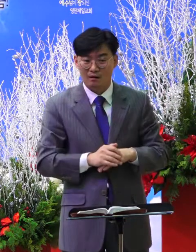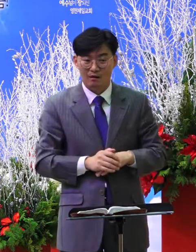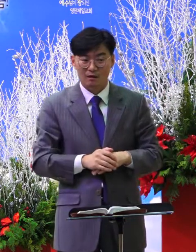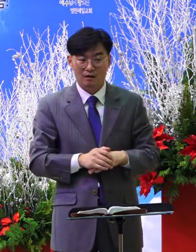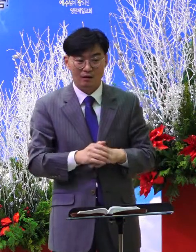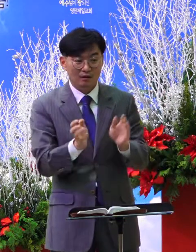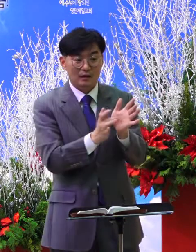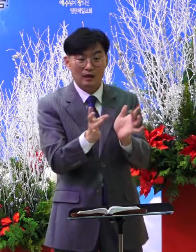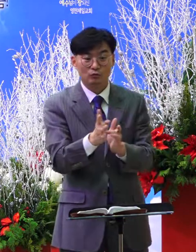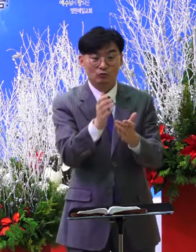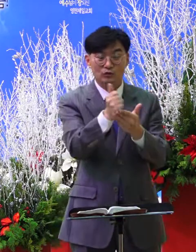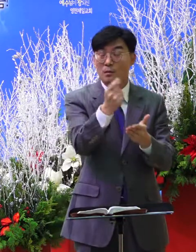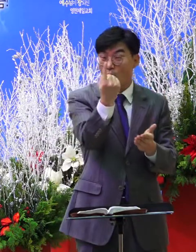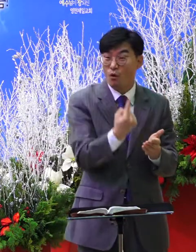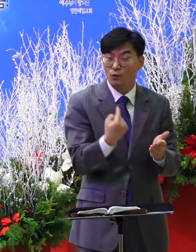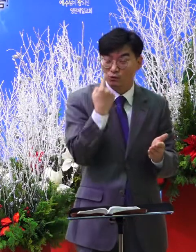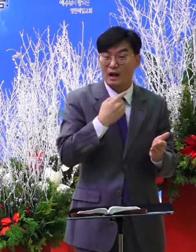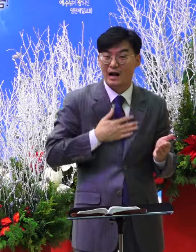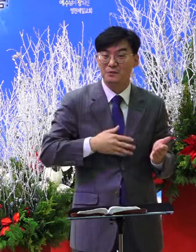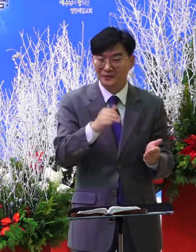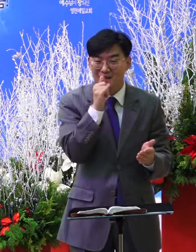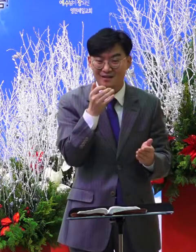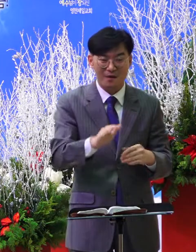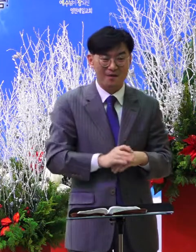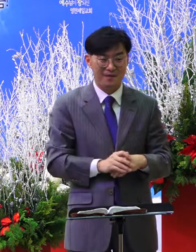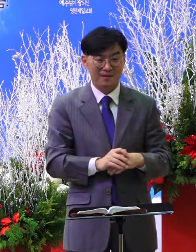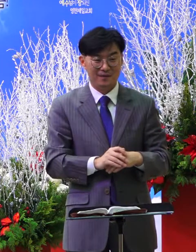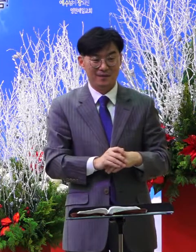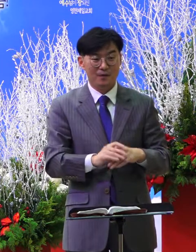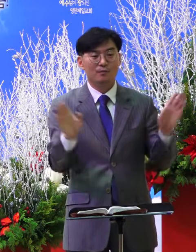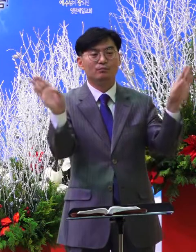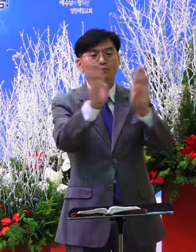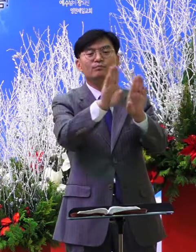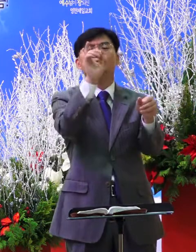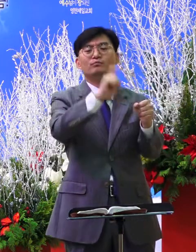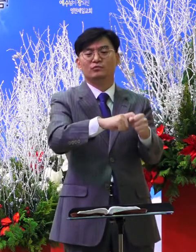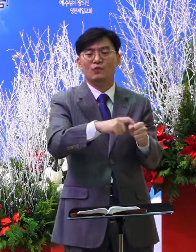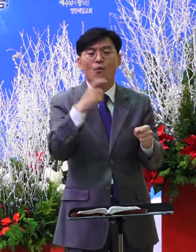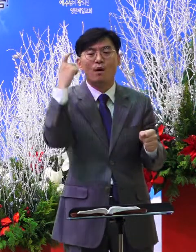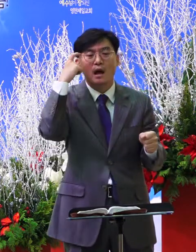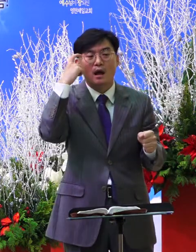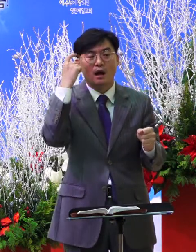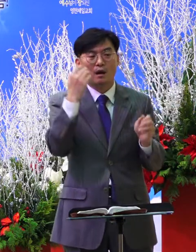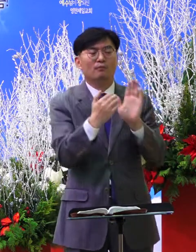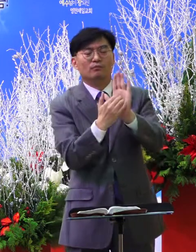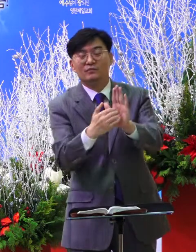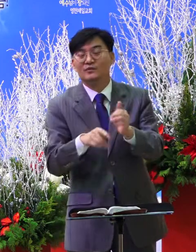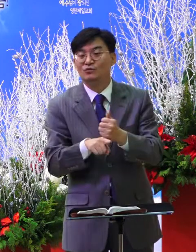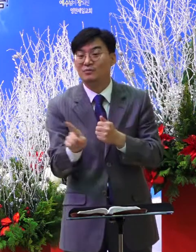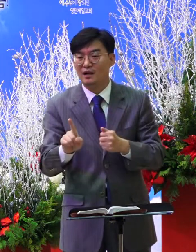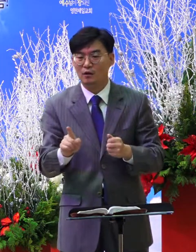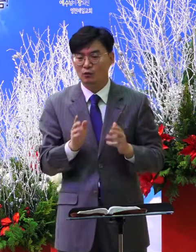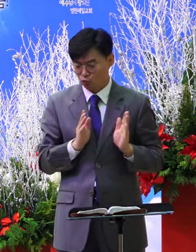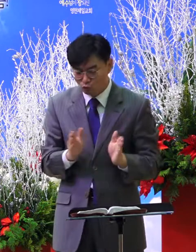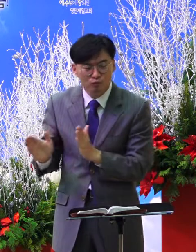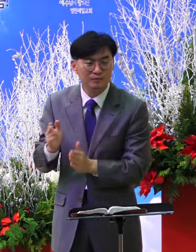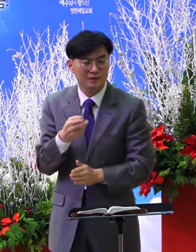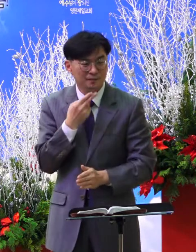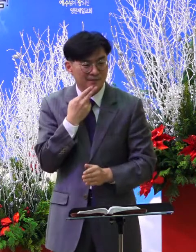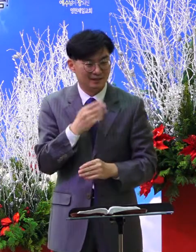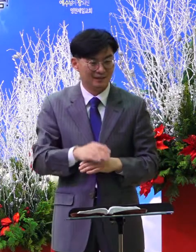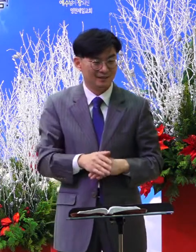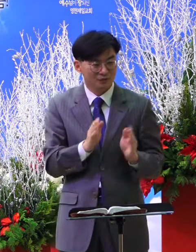때에 잠이 들어서 졸며 잠이 들어서 준비하지 않았던 것입니다. 그래서 마지막 때에